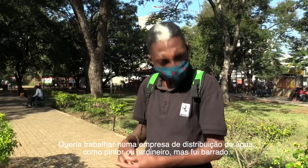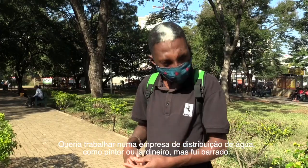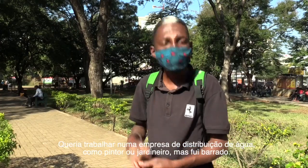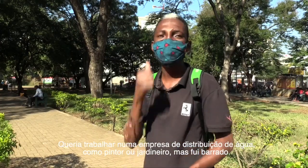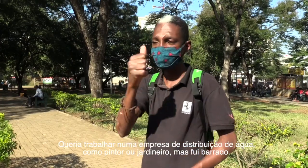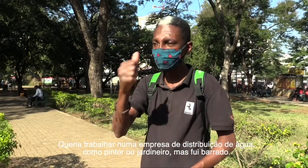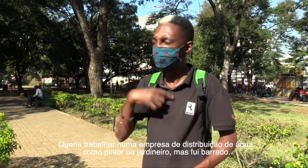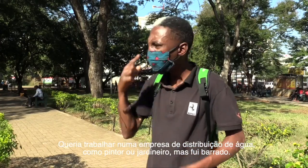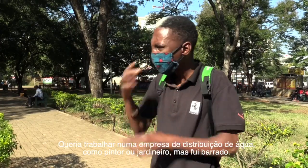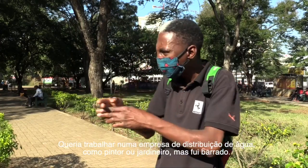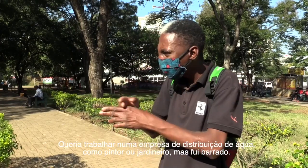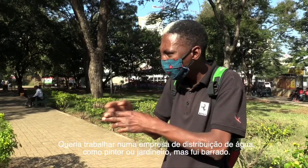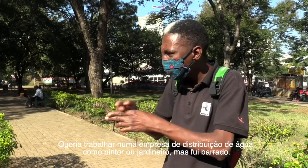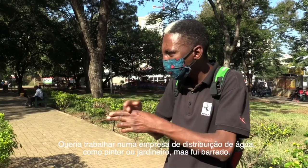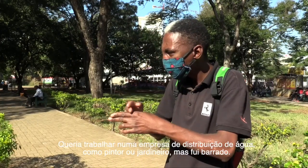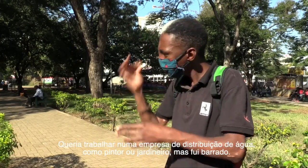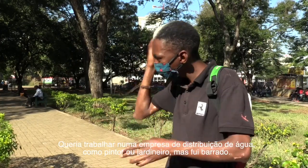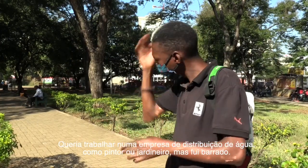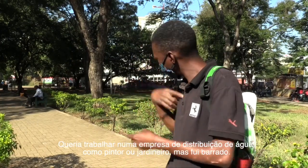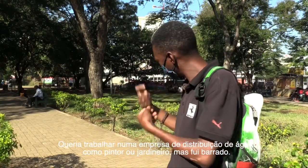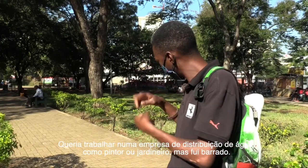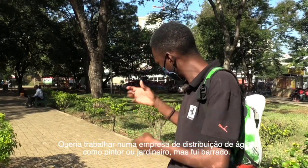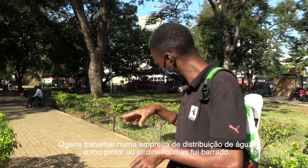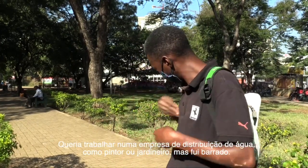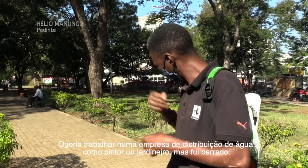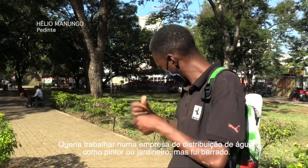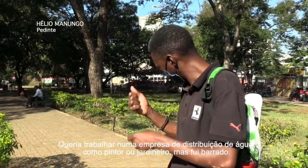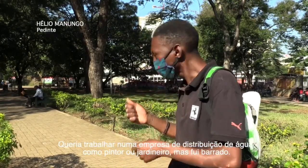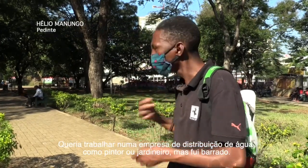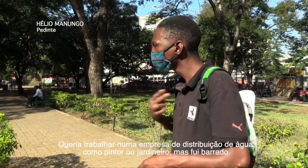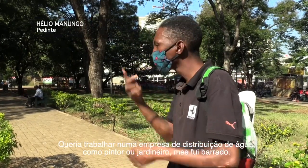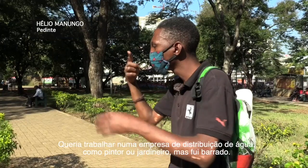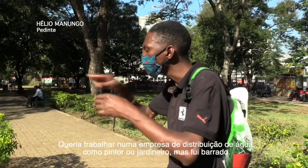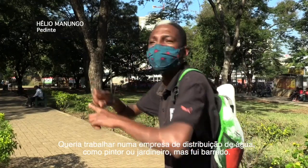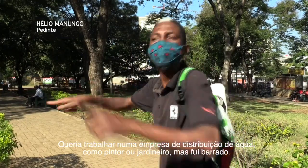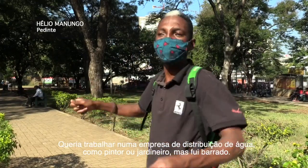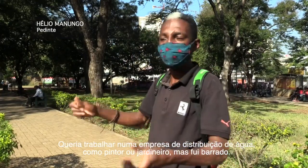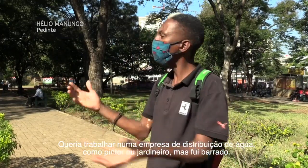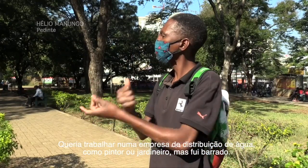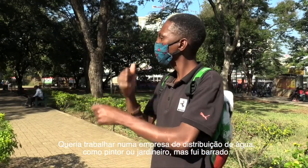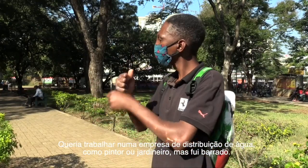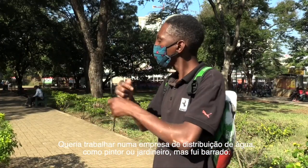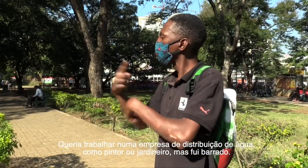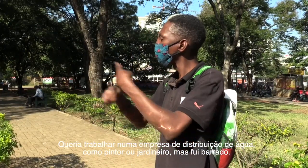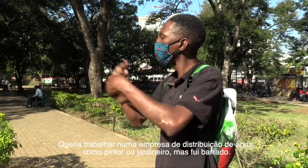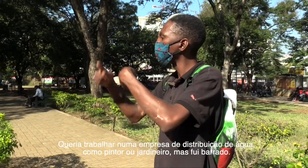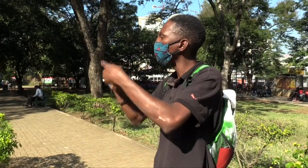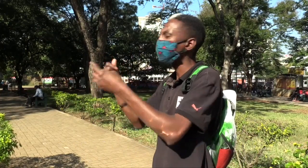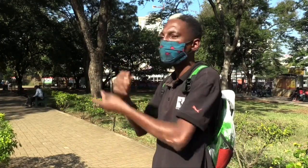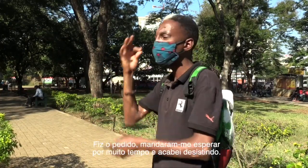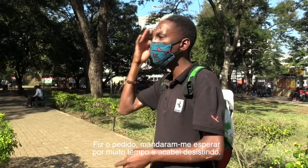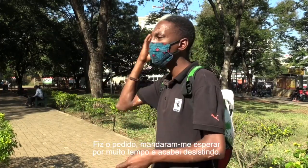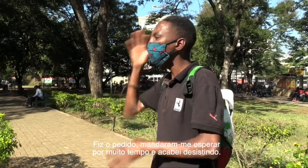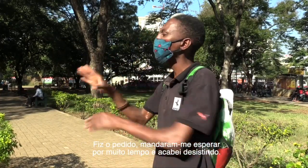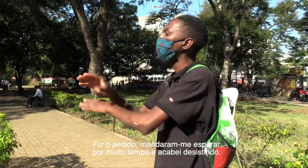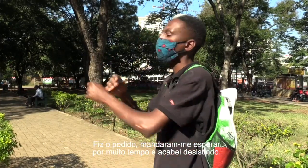Queria trabalhar na empresa de distribuição de água, ou como pintor ou jardineiro, mas sempre fui barrado.